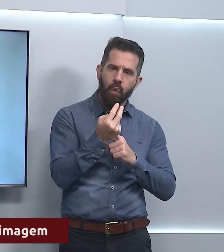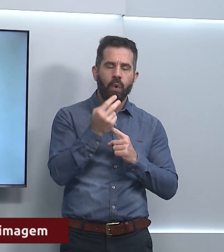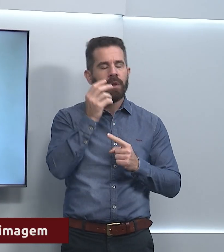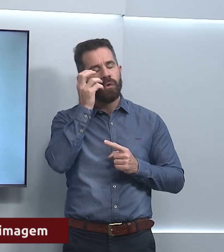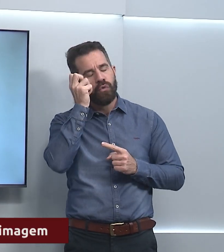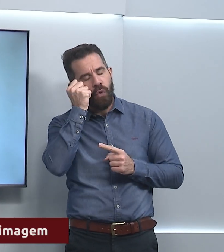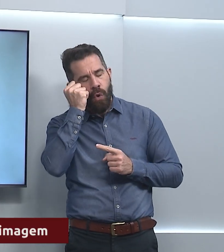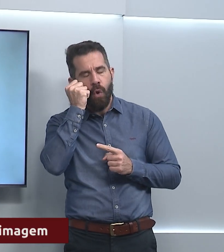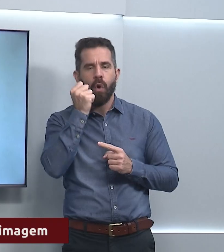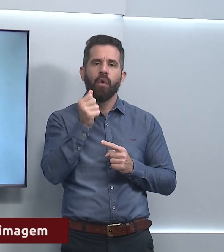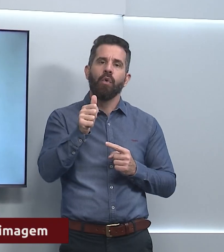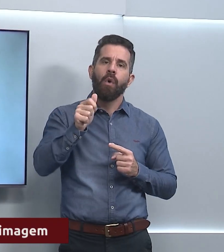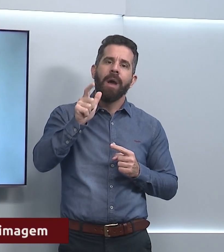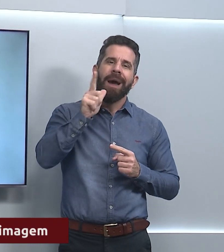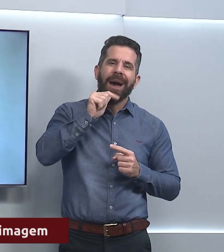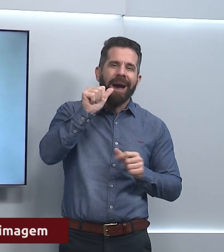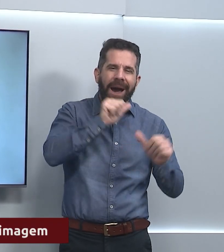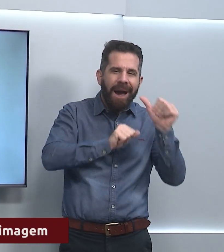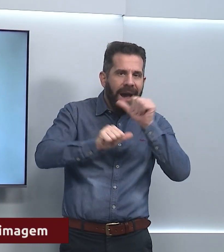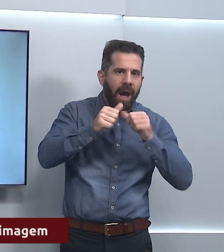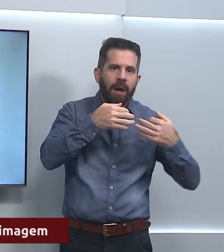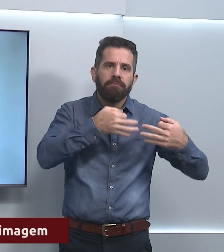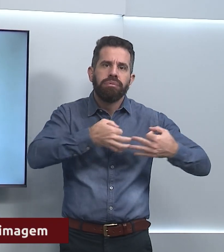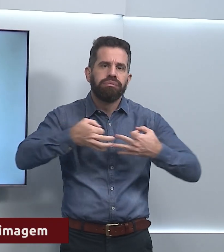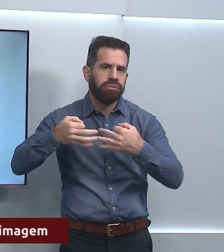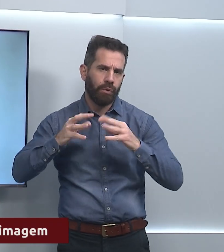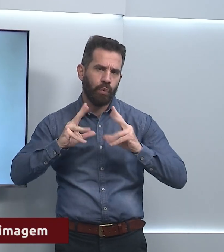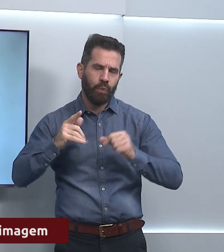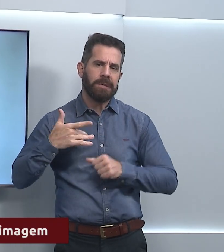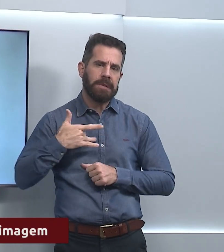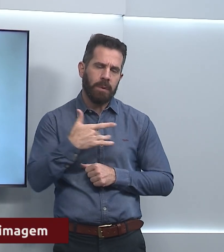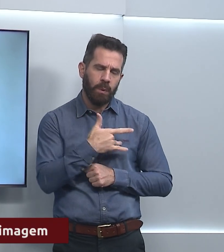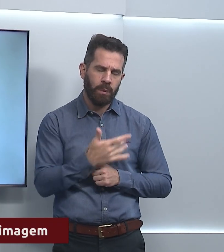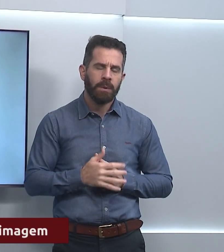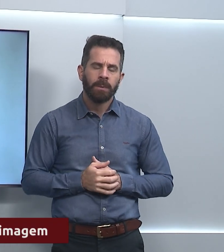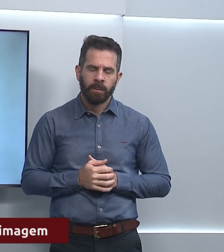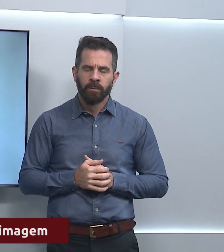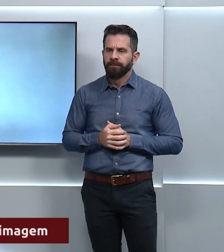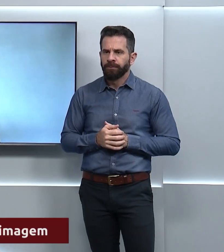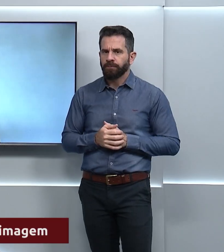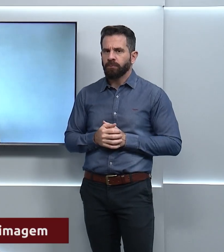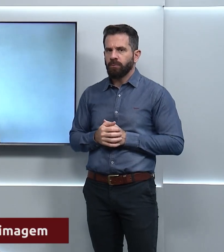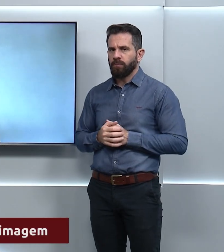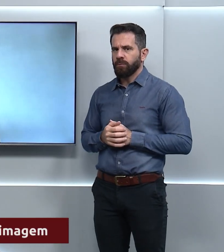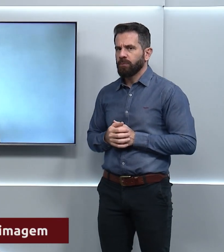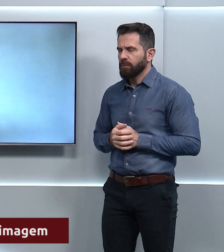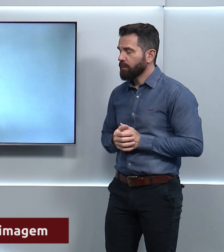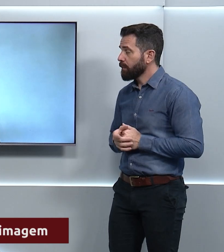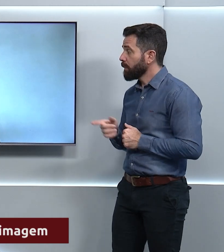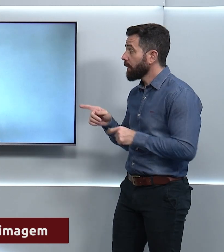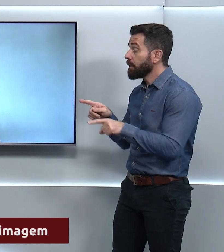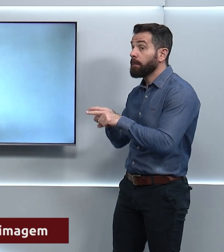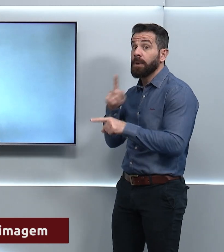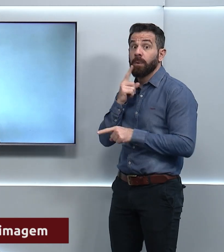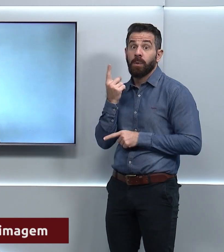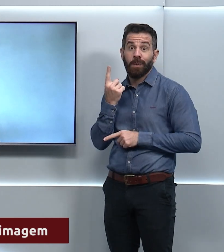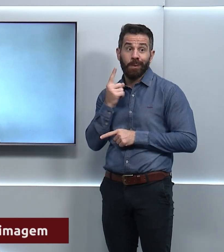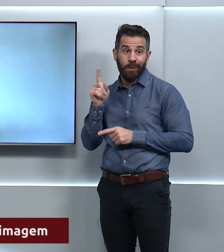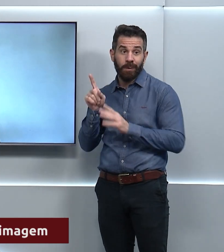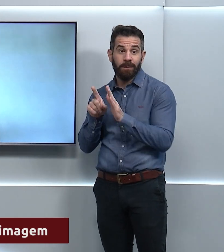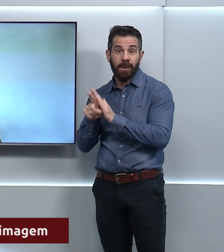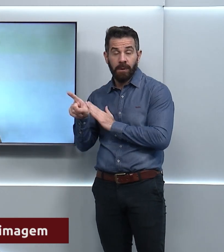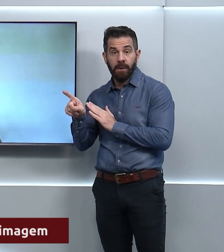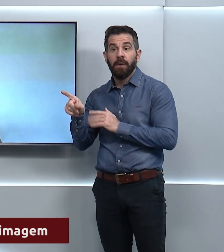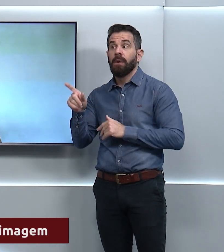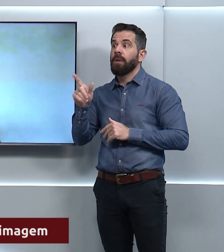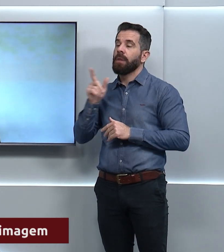estilo de vida no geral. Bom, para a gente finalizar, Jaqueline, É importante também a gente falar sobre os cuidados